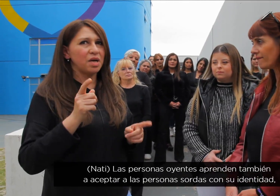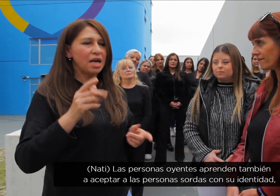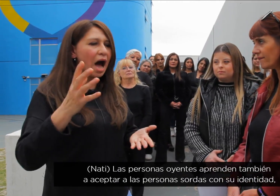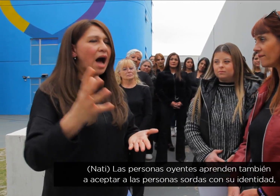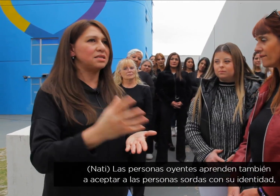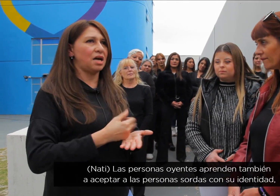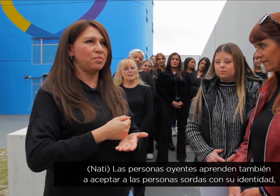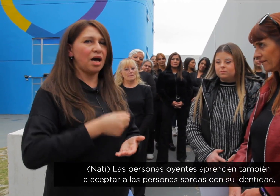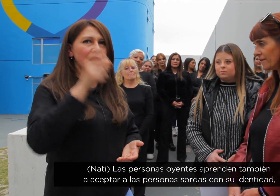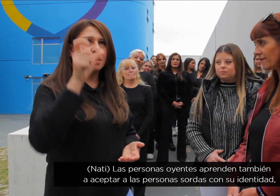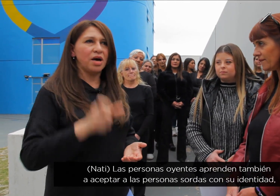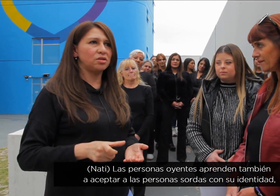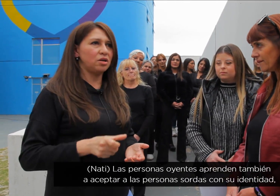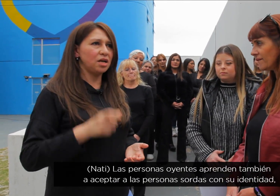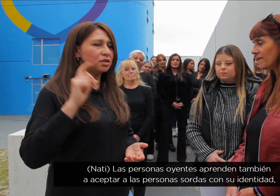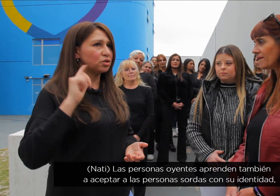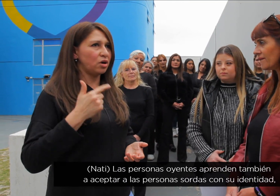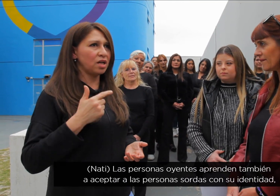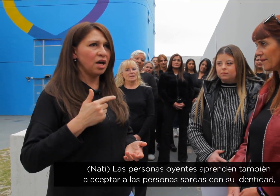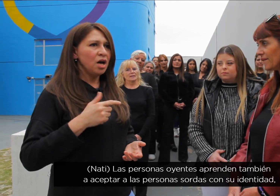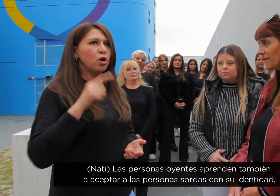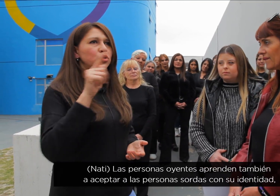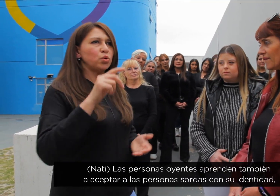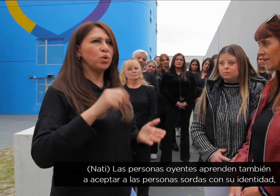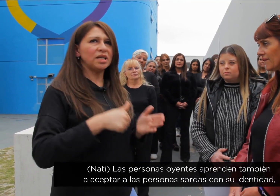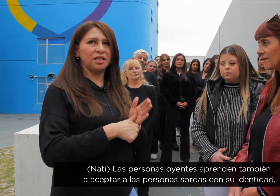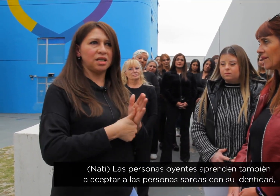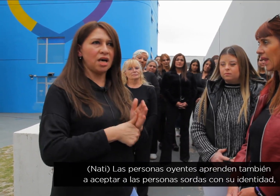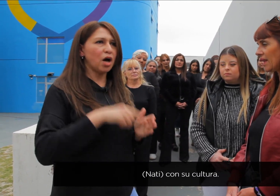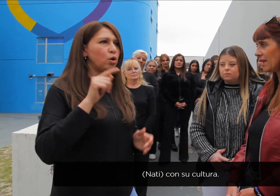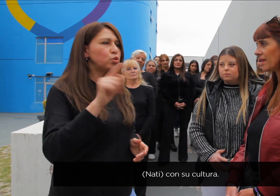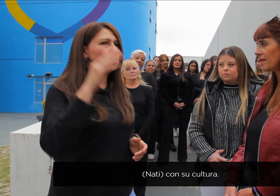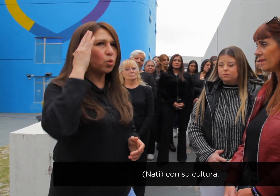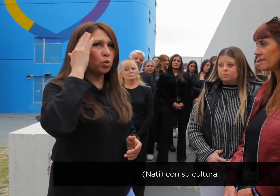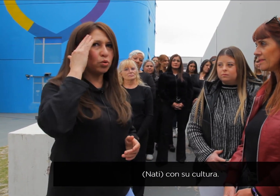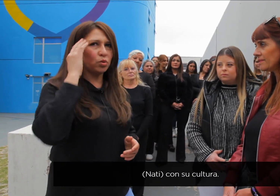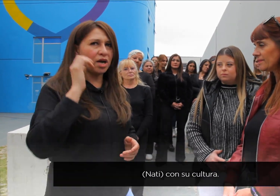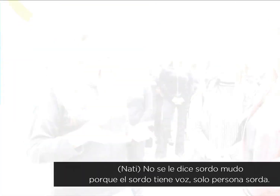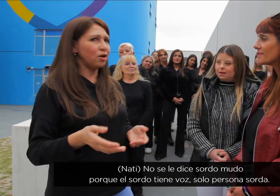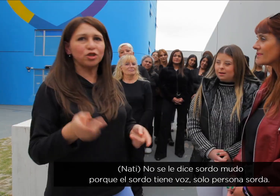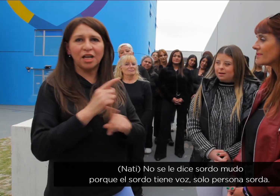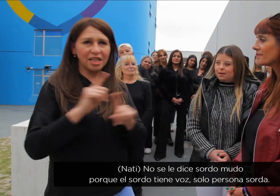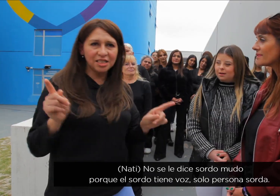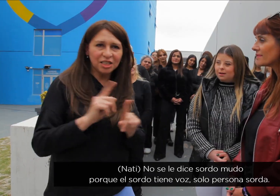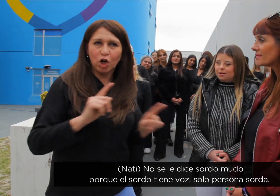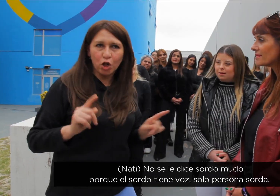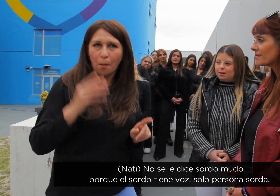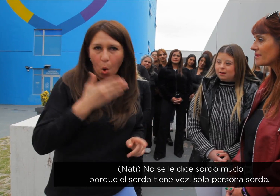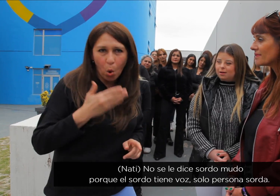a aceptar a las personas sordas con su identidad, con su cultura. No se le dice sordo-mudo